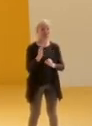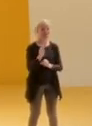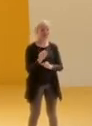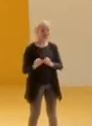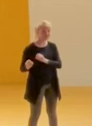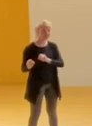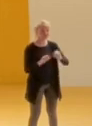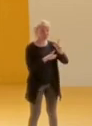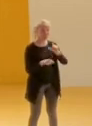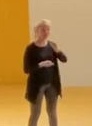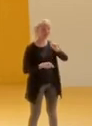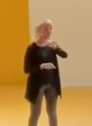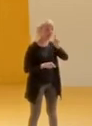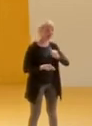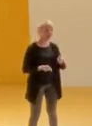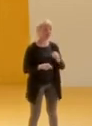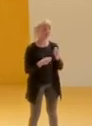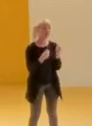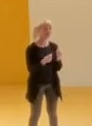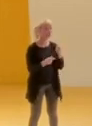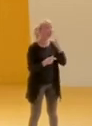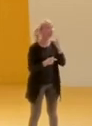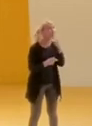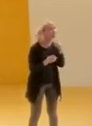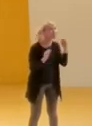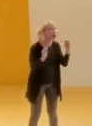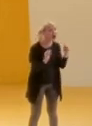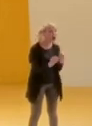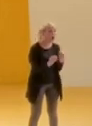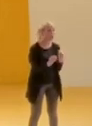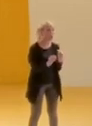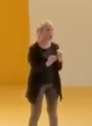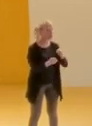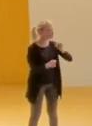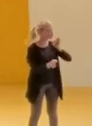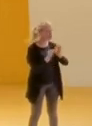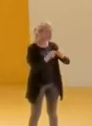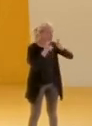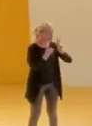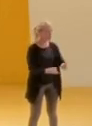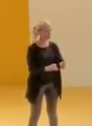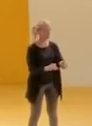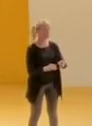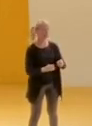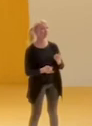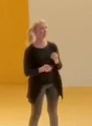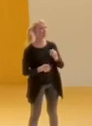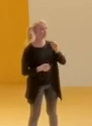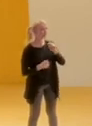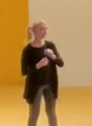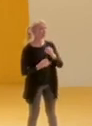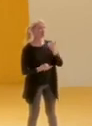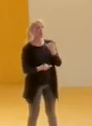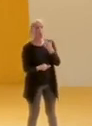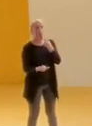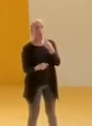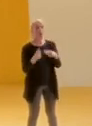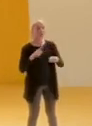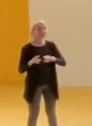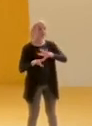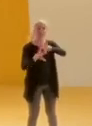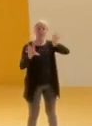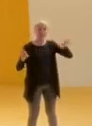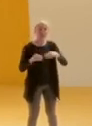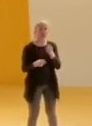są bardzo bardzo małe są stricte zdefiniowane to oznacza że wszyscy bieżący posiadaczy